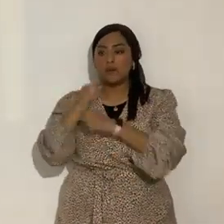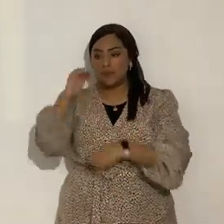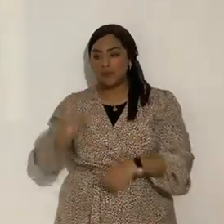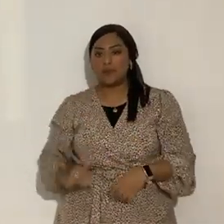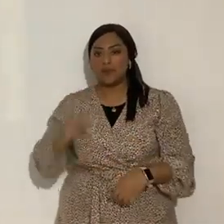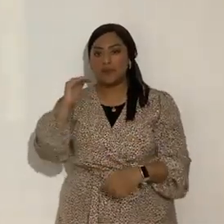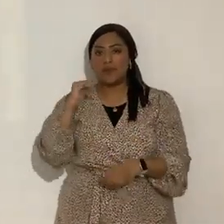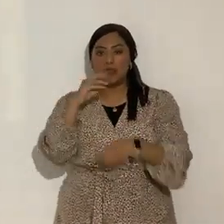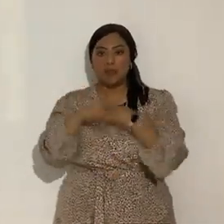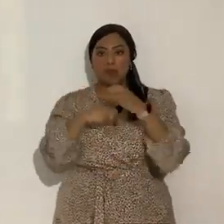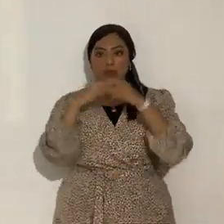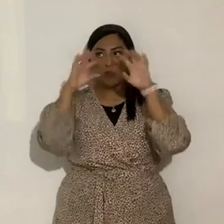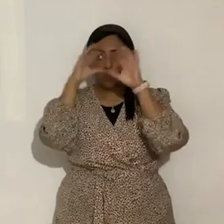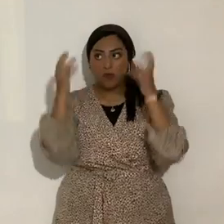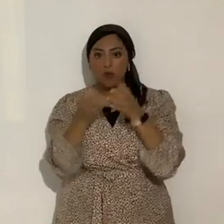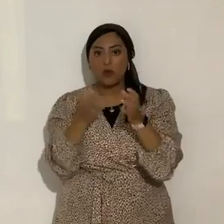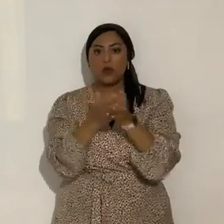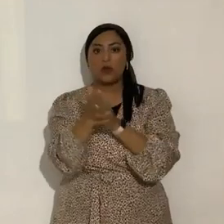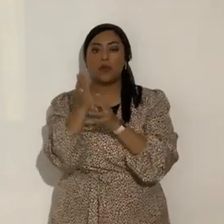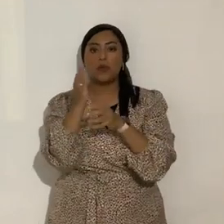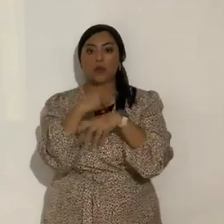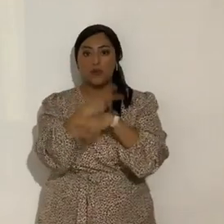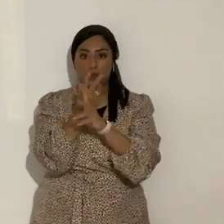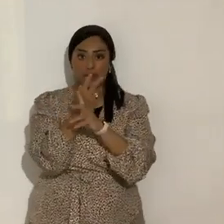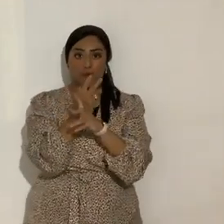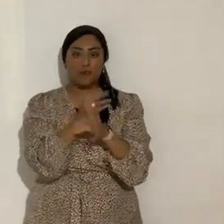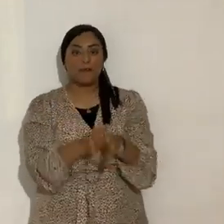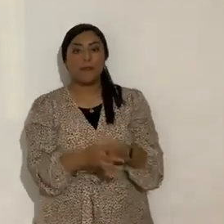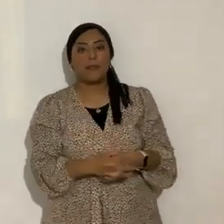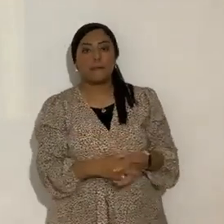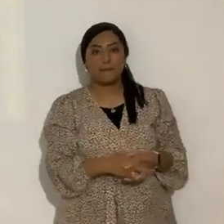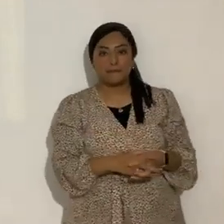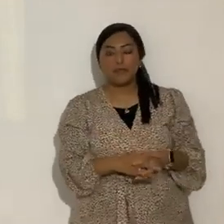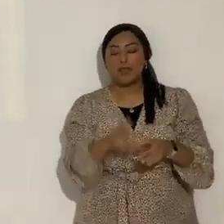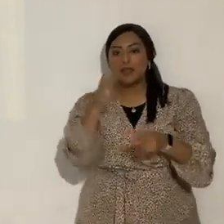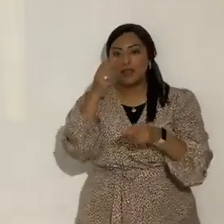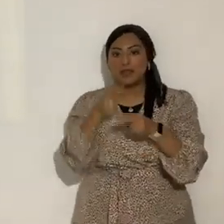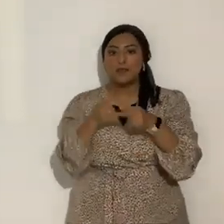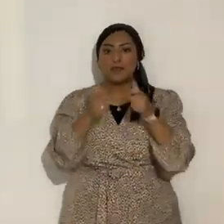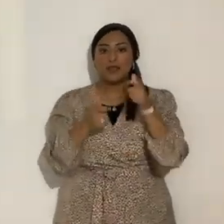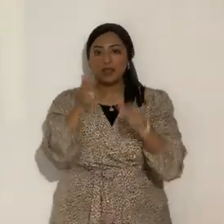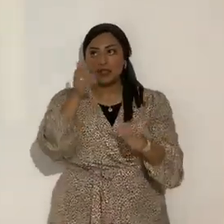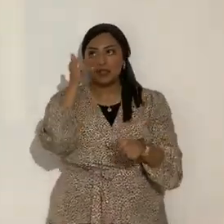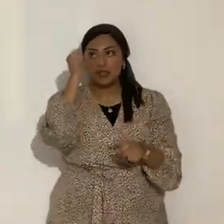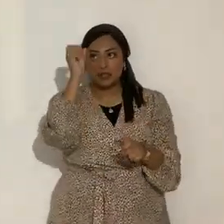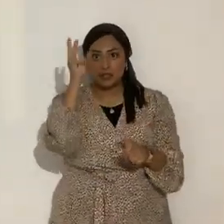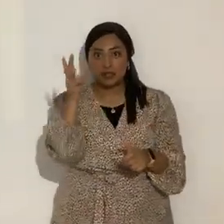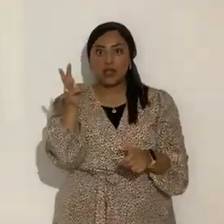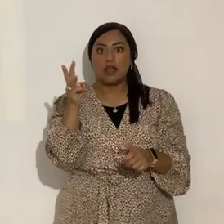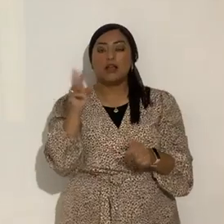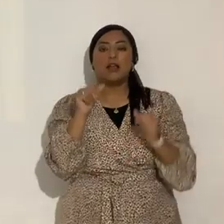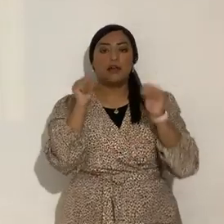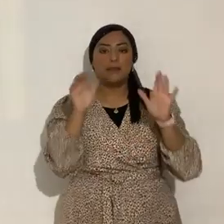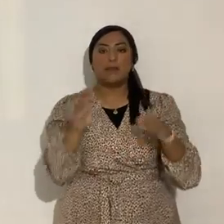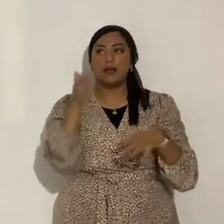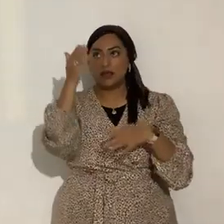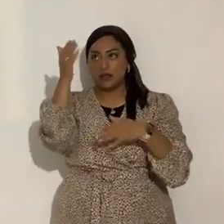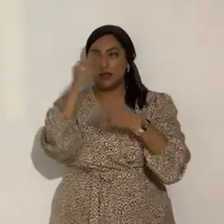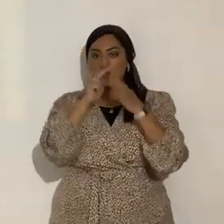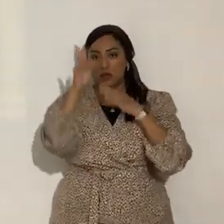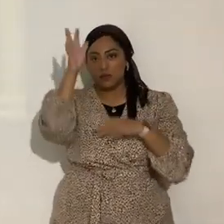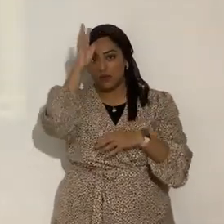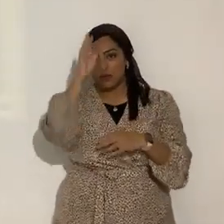varias partes del mundo a través de videollamada, lo que tú conociste como bautismo, en el nombre de Yahshua HaMashiach. Bendito es el